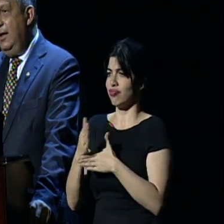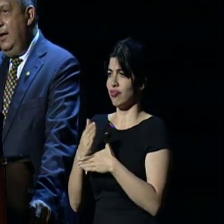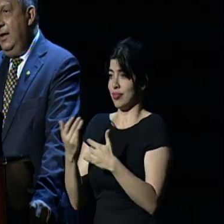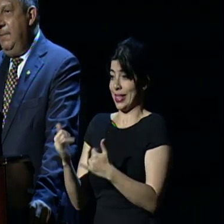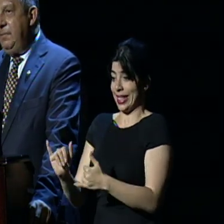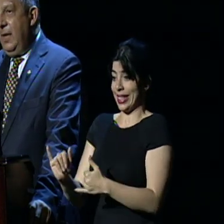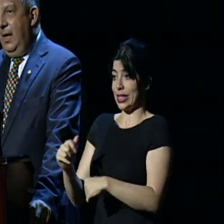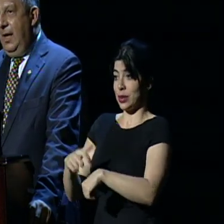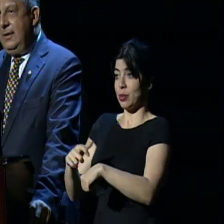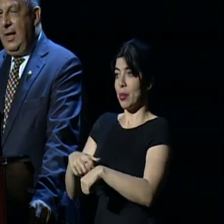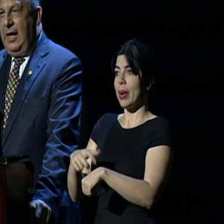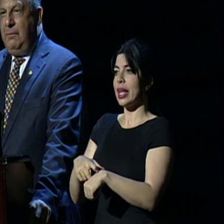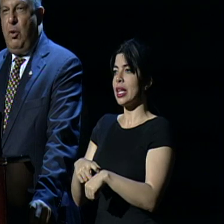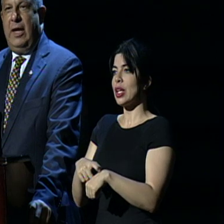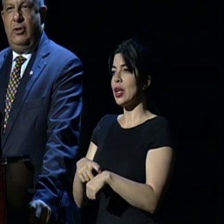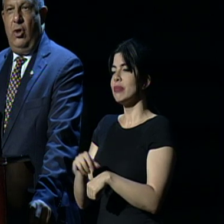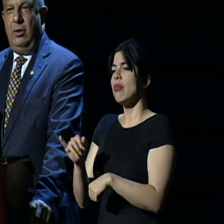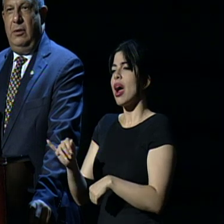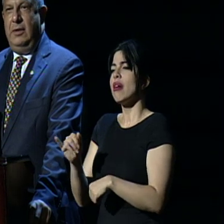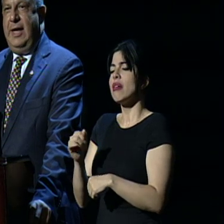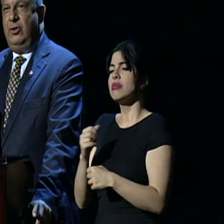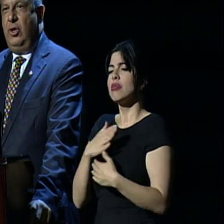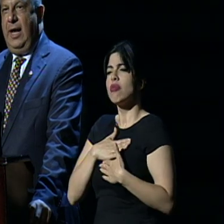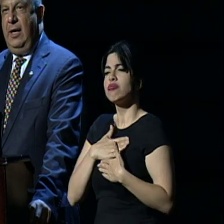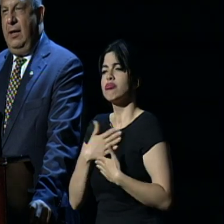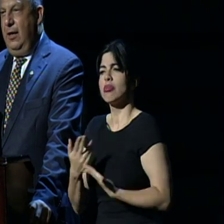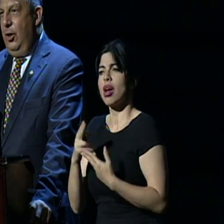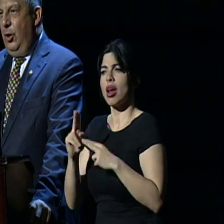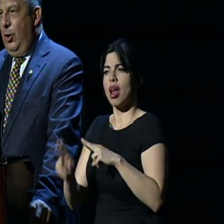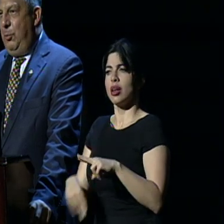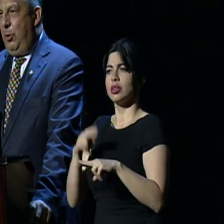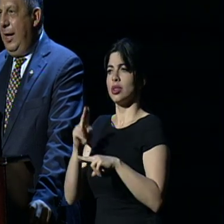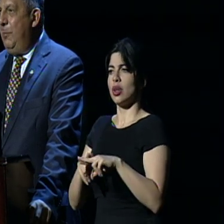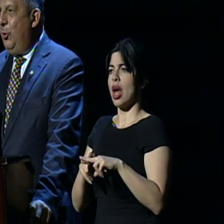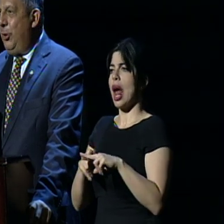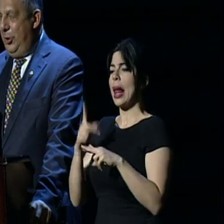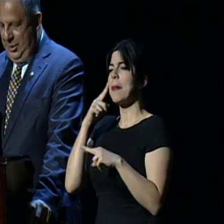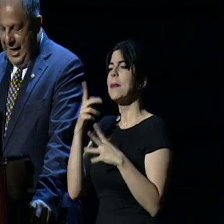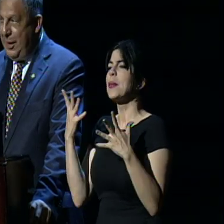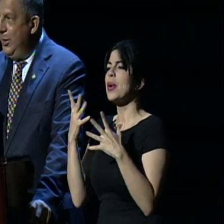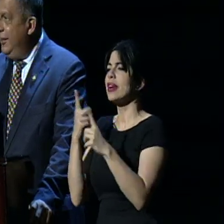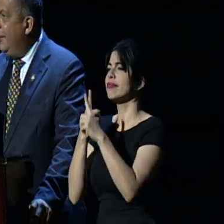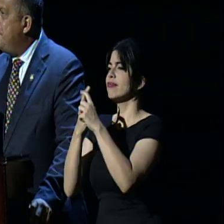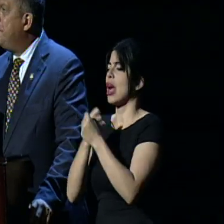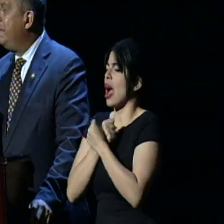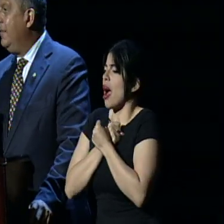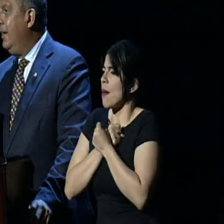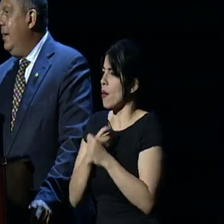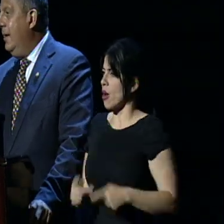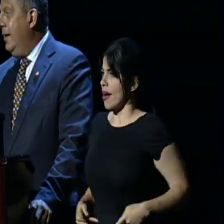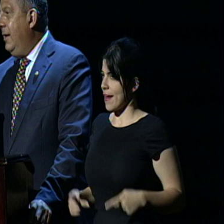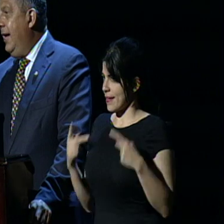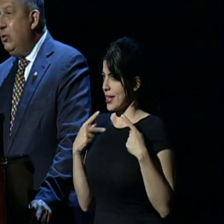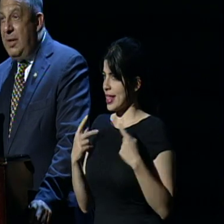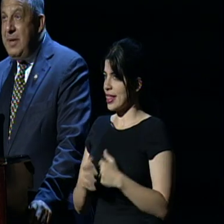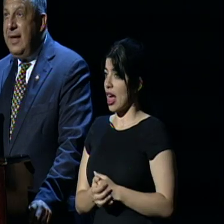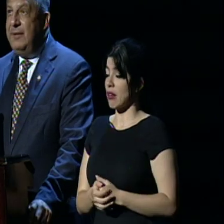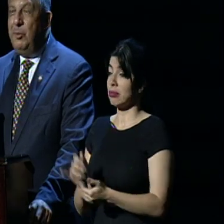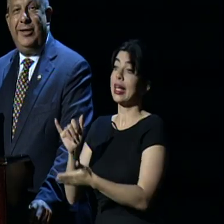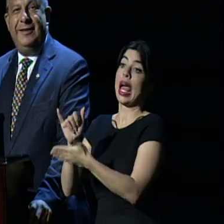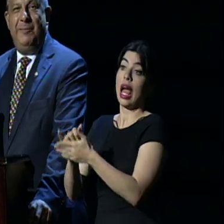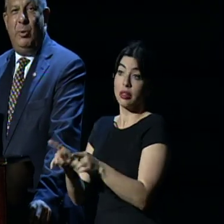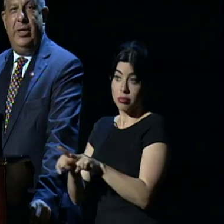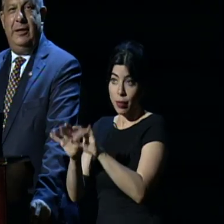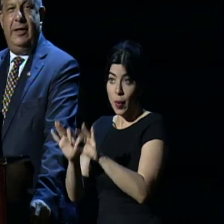ocasiones esa vocación nacional por el amor a la vida. Que eso también